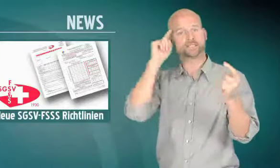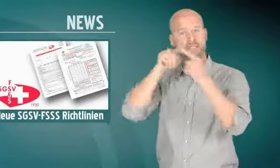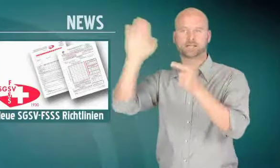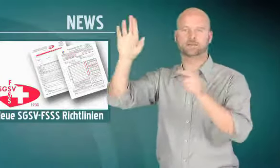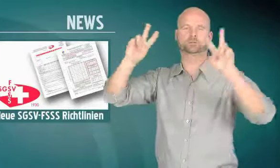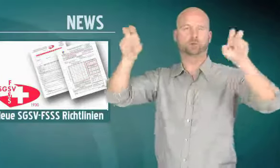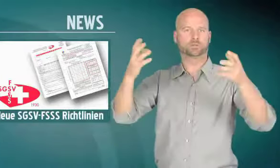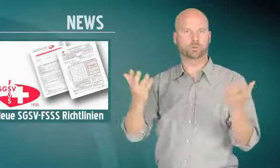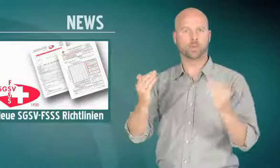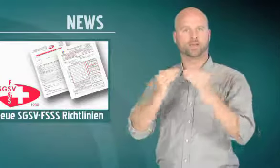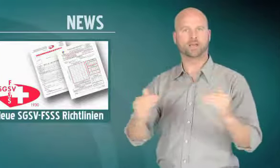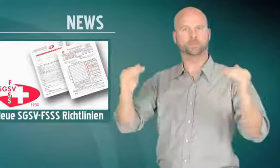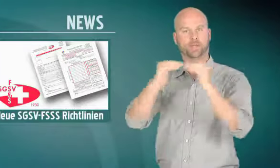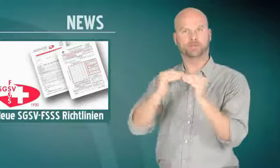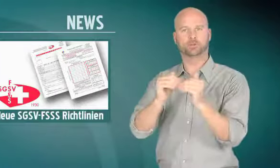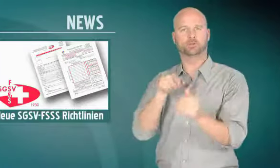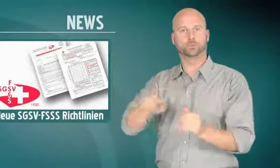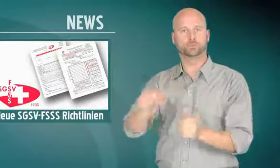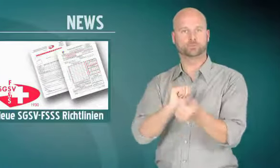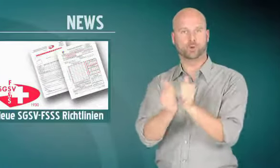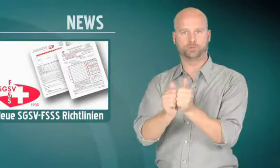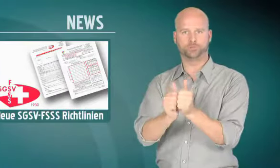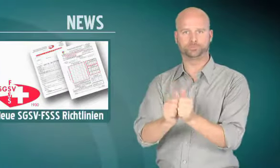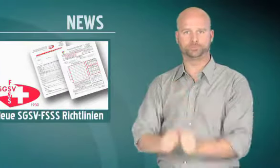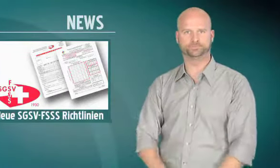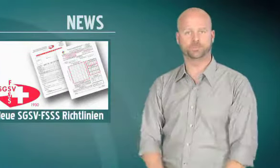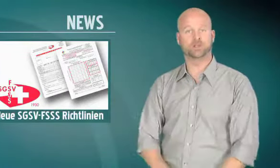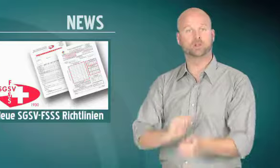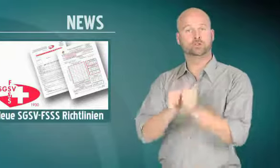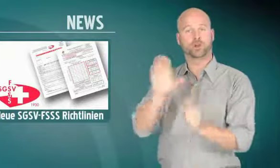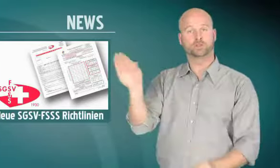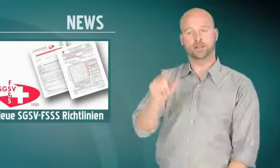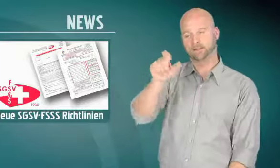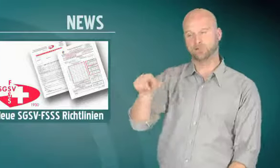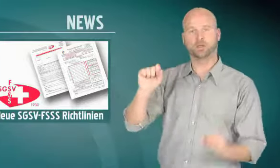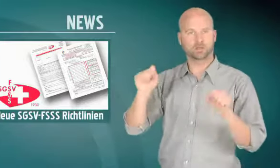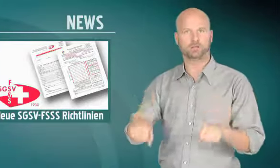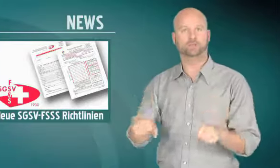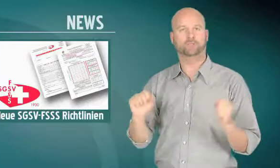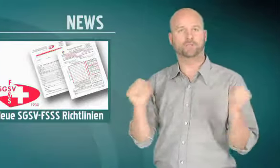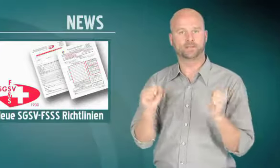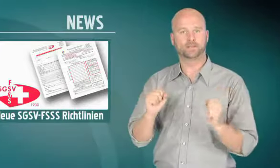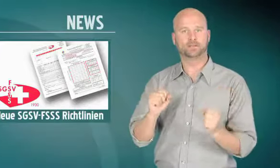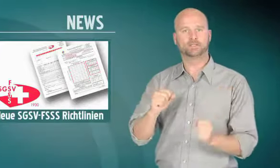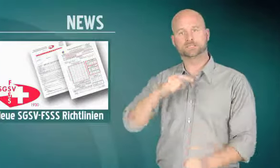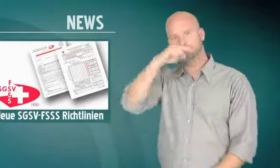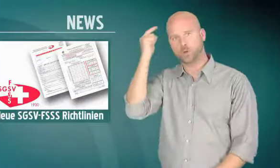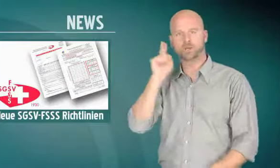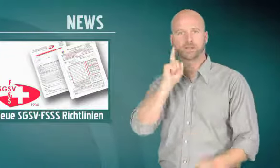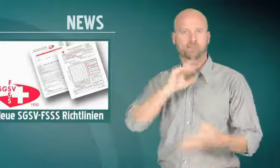der Sportler zu erreichen. Die Sportler können dann an den Winter- und Sommer-Deaflympics, Welt-, Europa- und